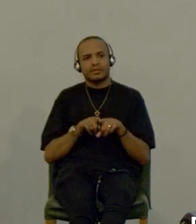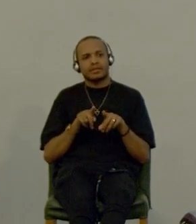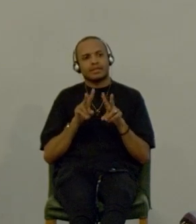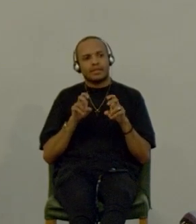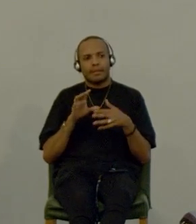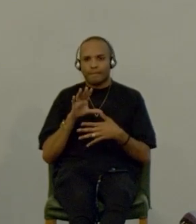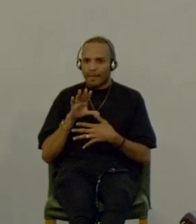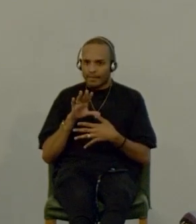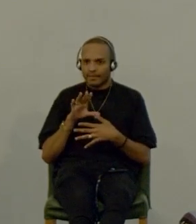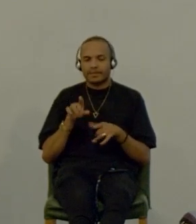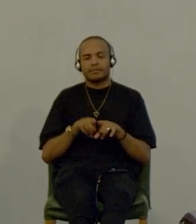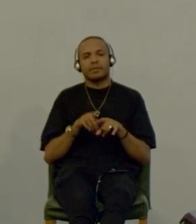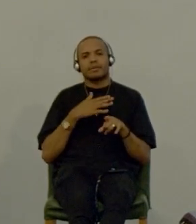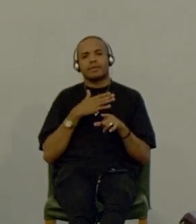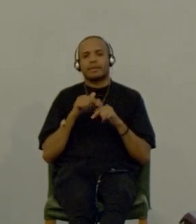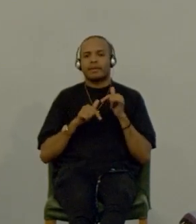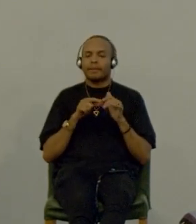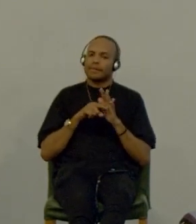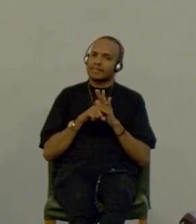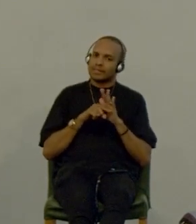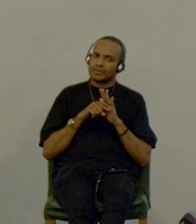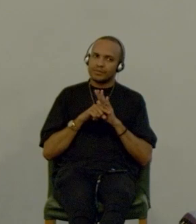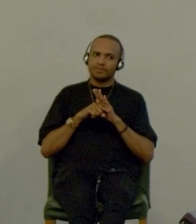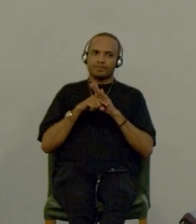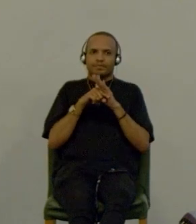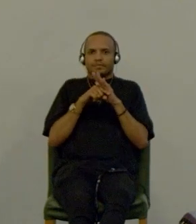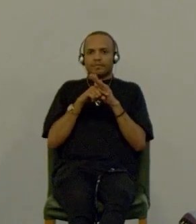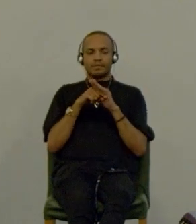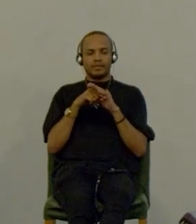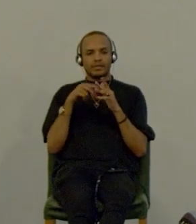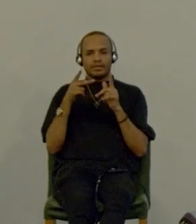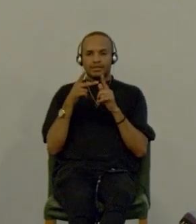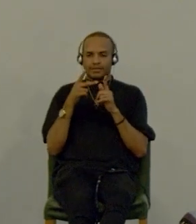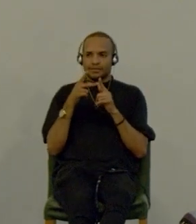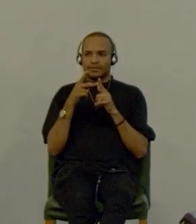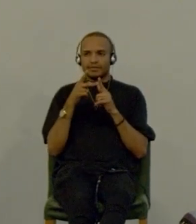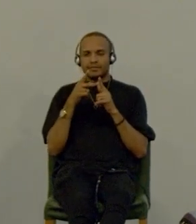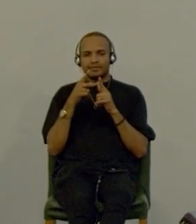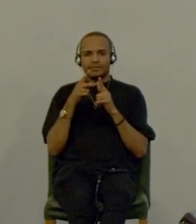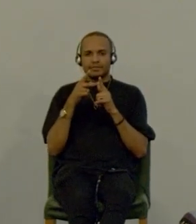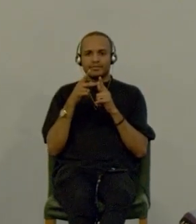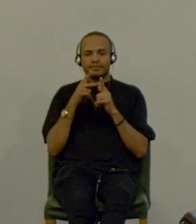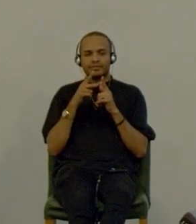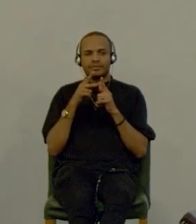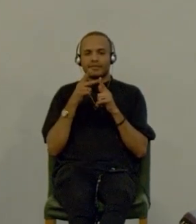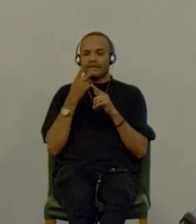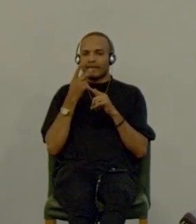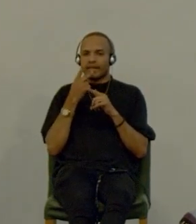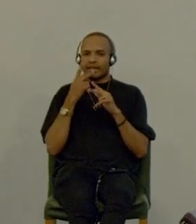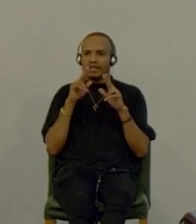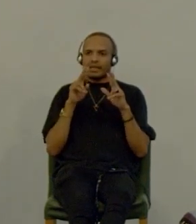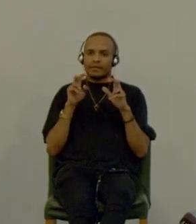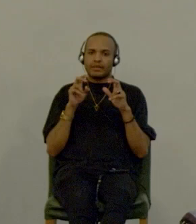chercheuse. Mais la deuxième chose que j'aimerais faire dans ces 40 minutes avec vous, c'est vous parler de théâtre. Parce qu'en fait,